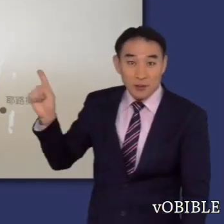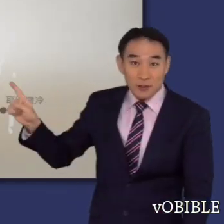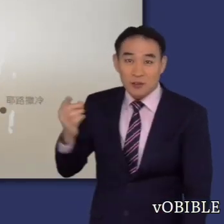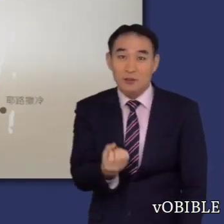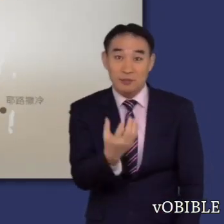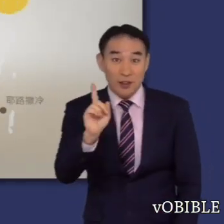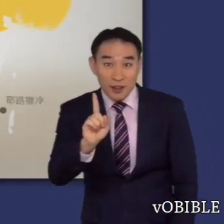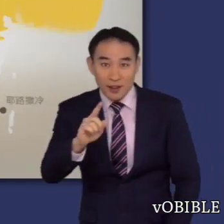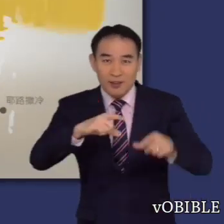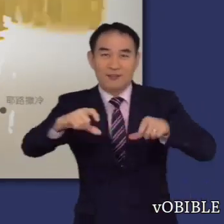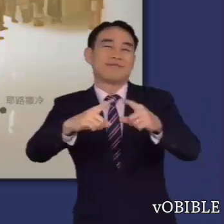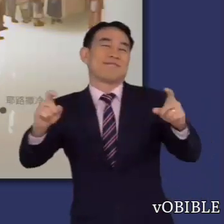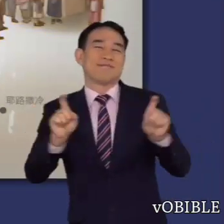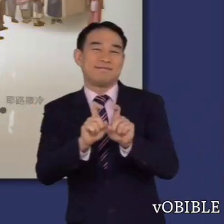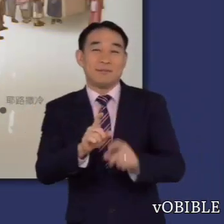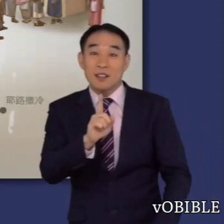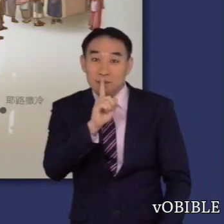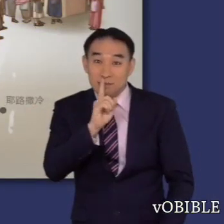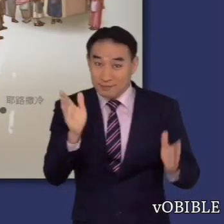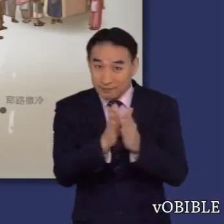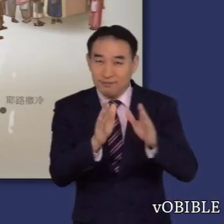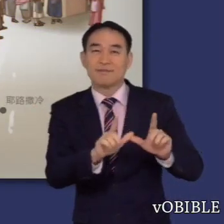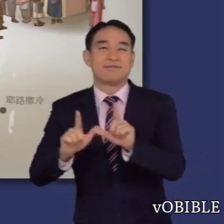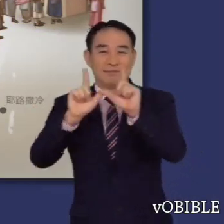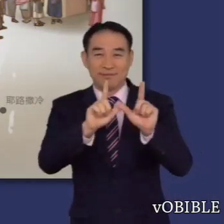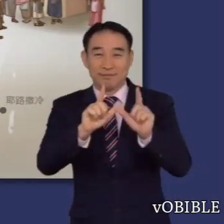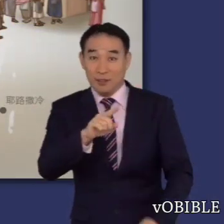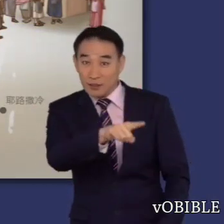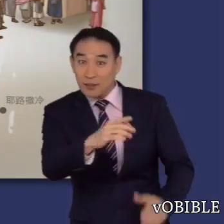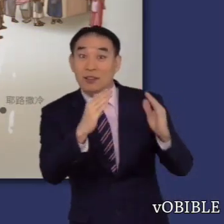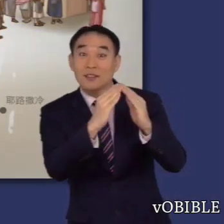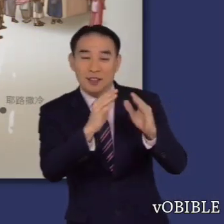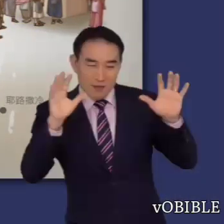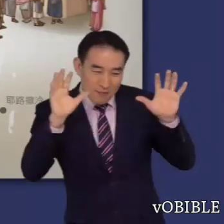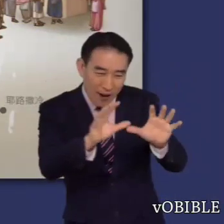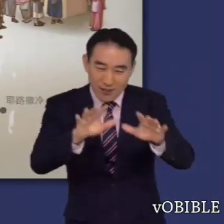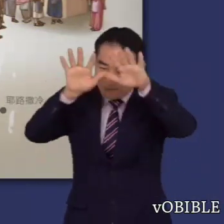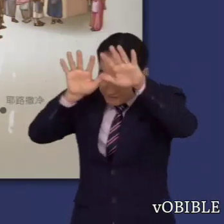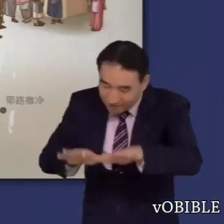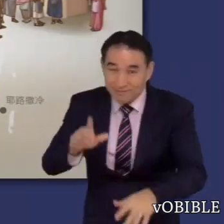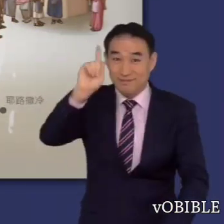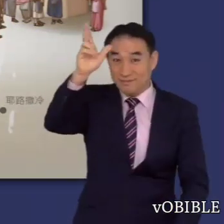冷。他的家可能是早期基督徒崇拜上帝的地方。